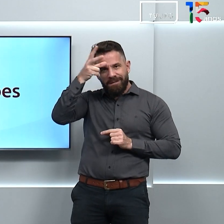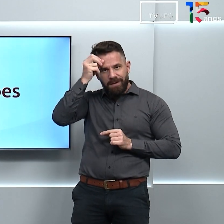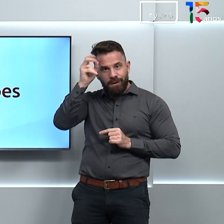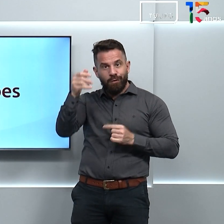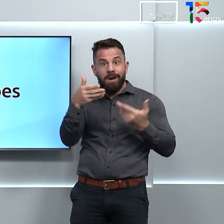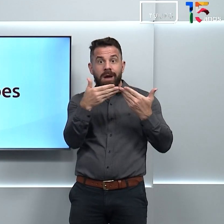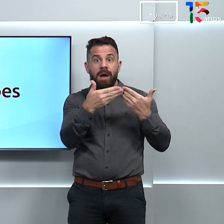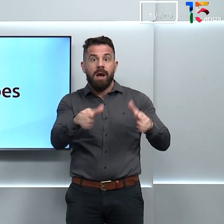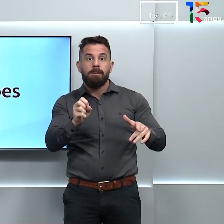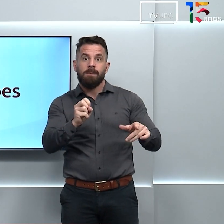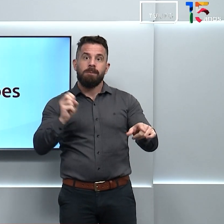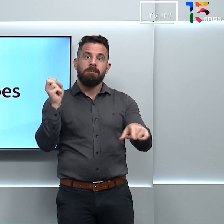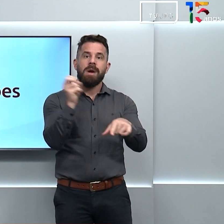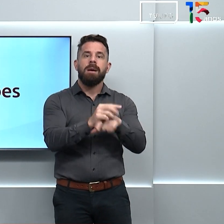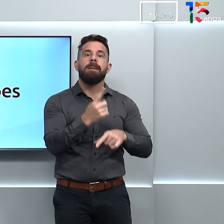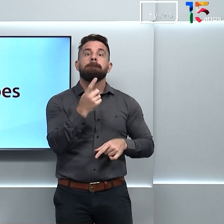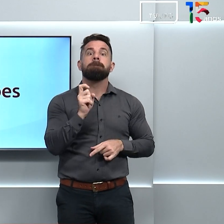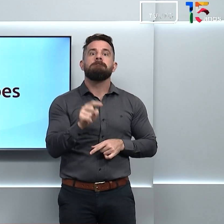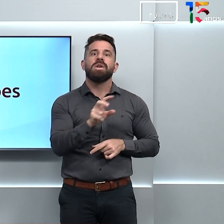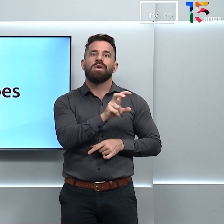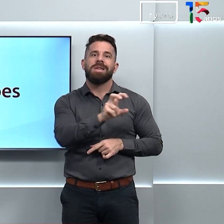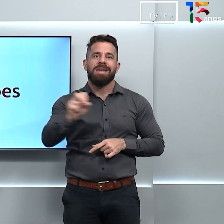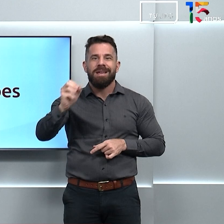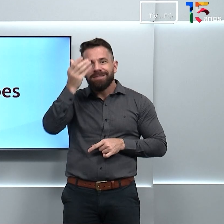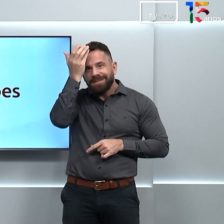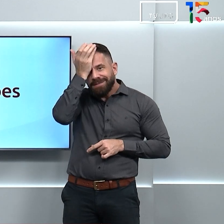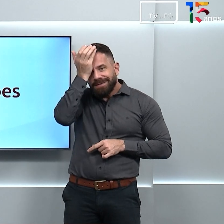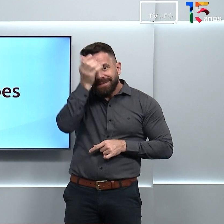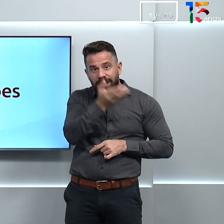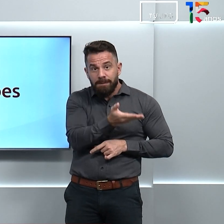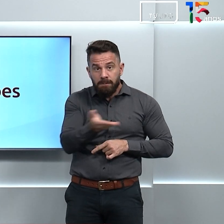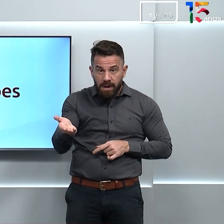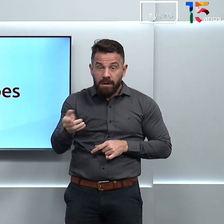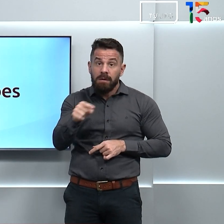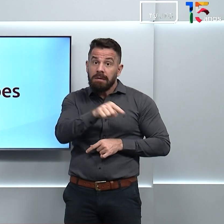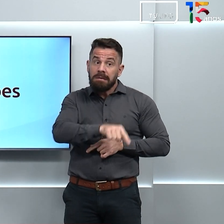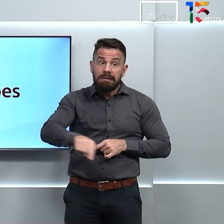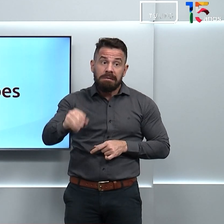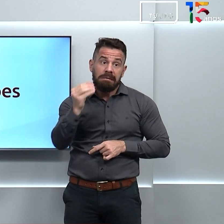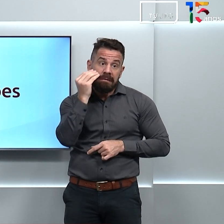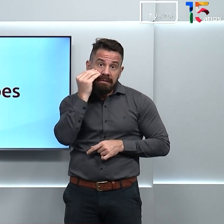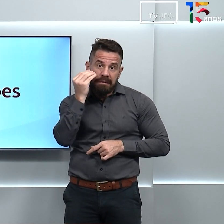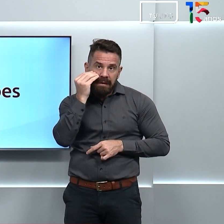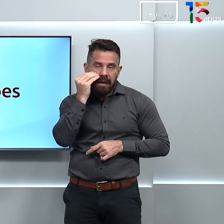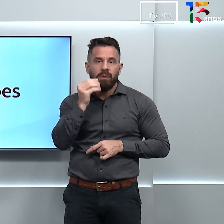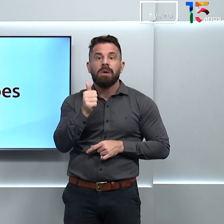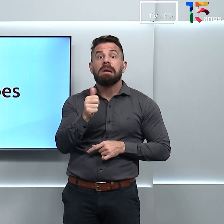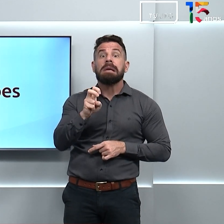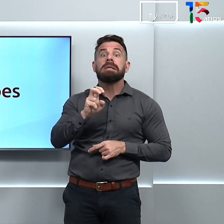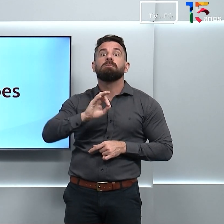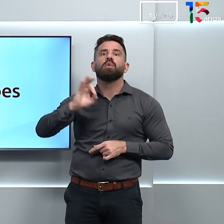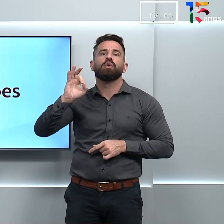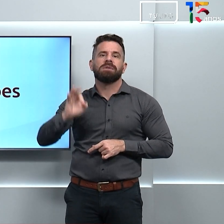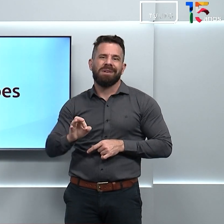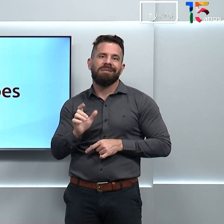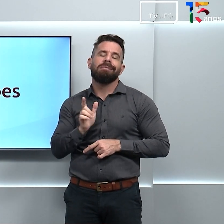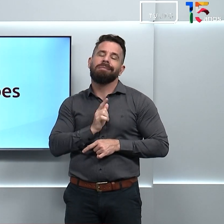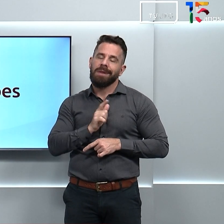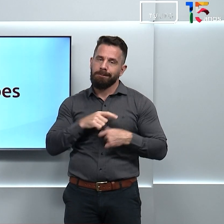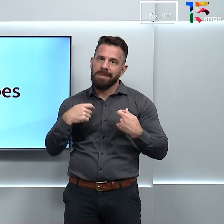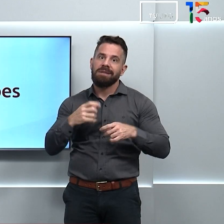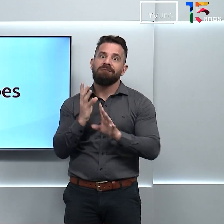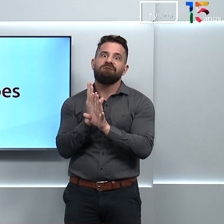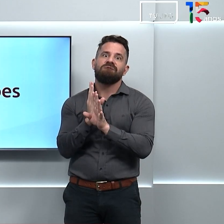vagas para a educação infantil. A ideia é que esse número atenda 15% da demanda da fila de espera. Para